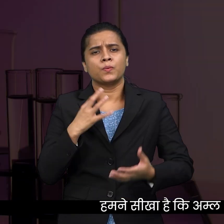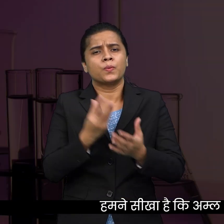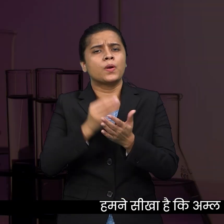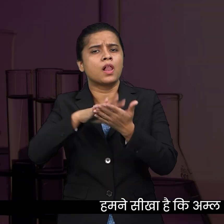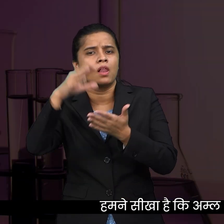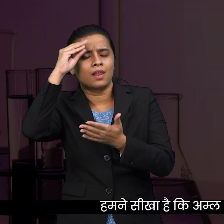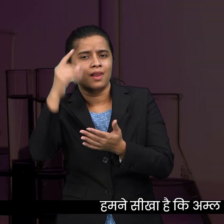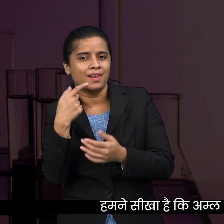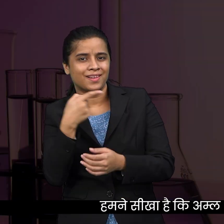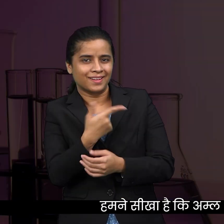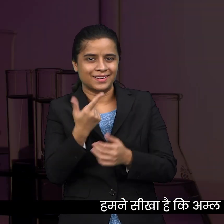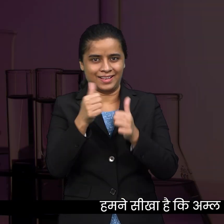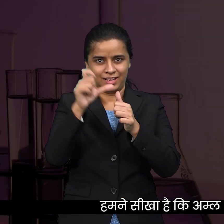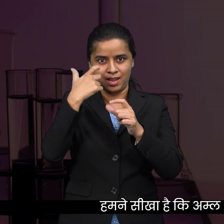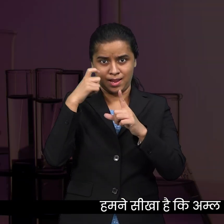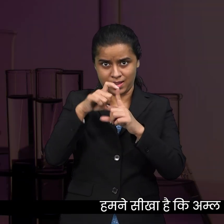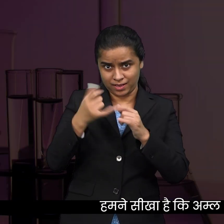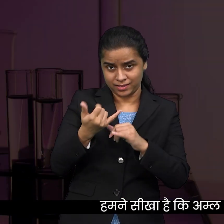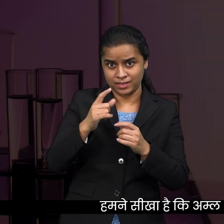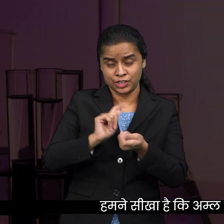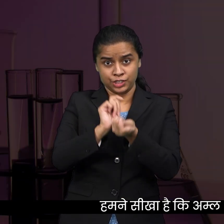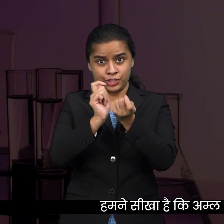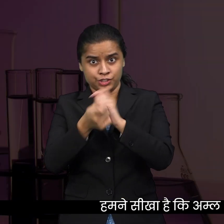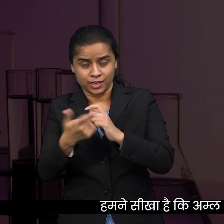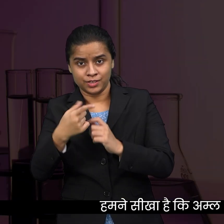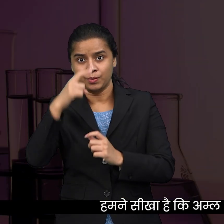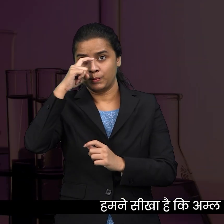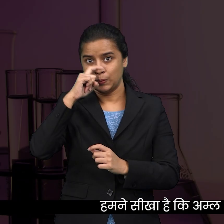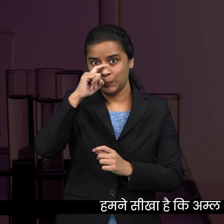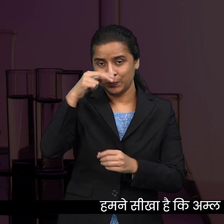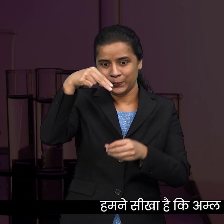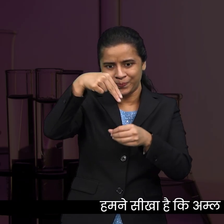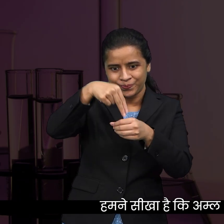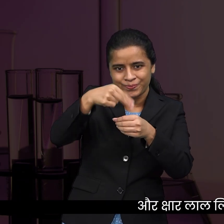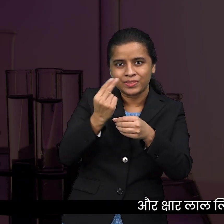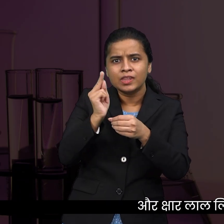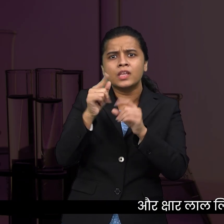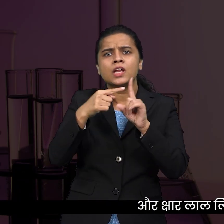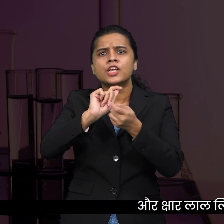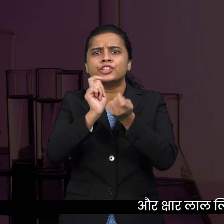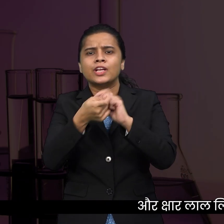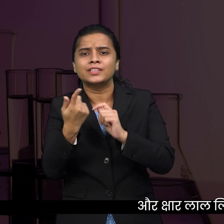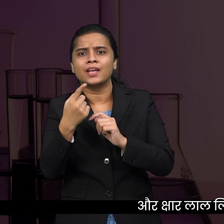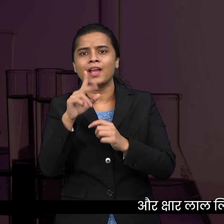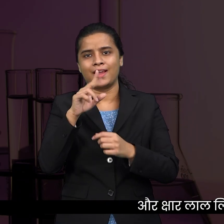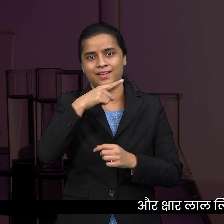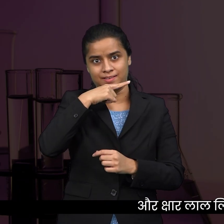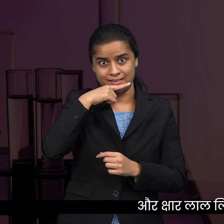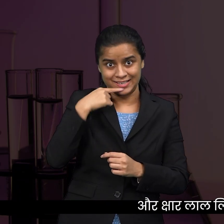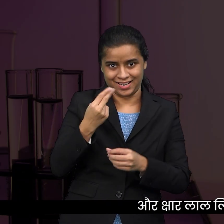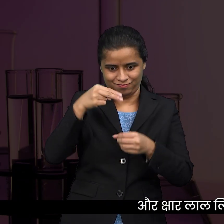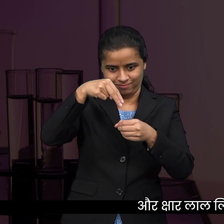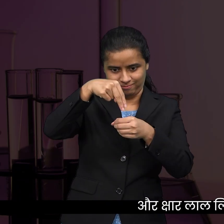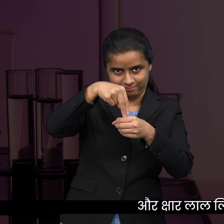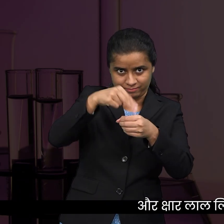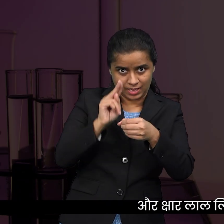हमने सीखा है कि अम्ल नीले लिटमस को लाल कर देते हैं और क्षार लाल लिटमस को नीला कर देते हैं।